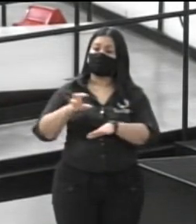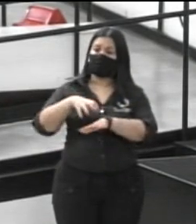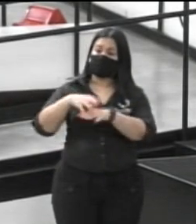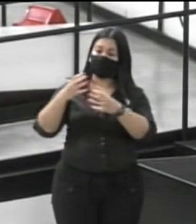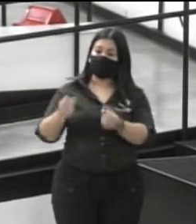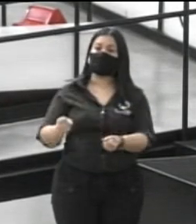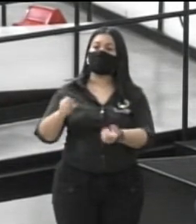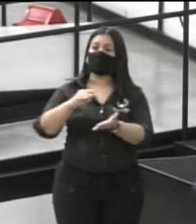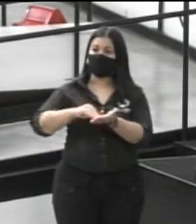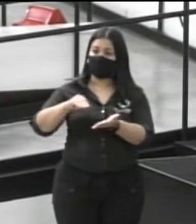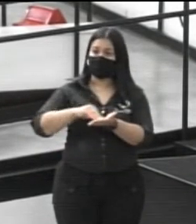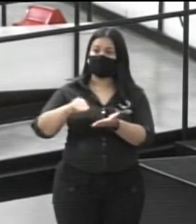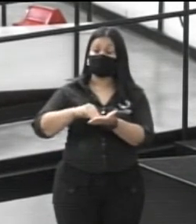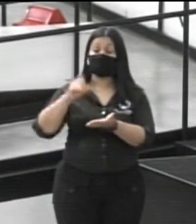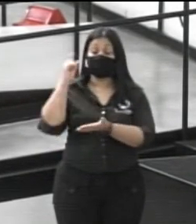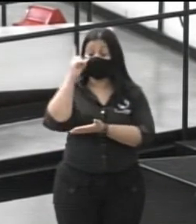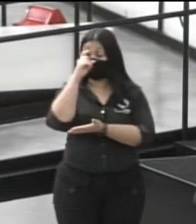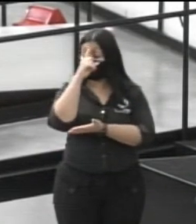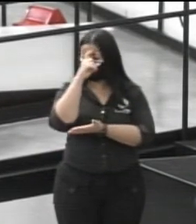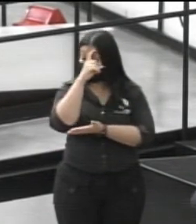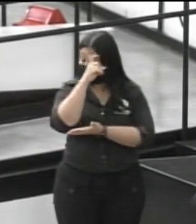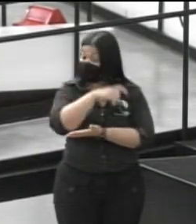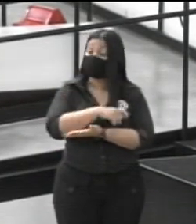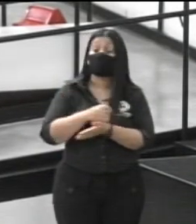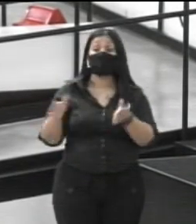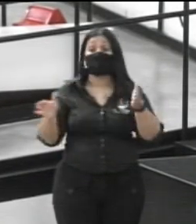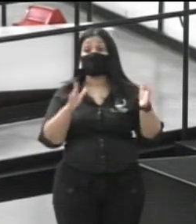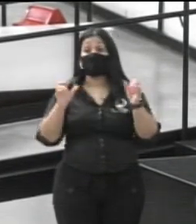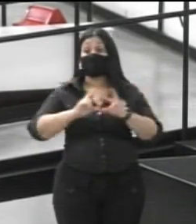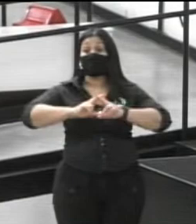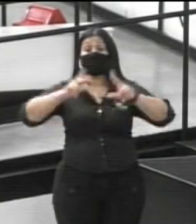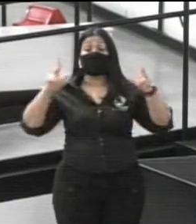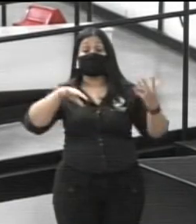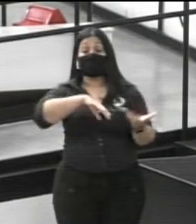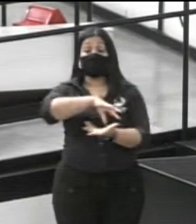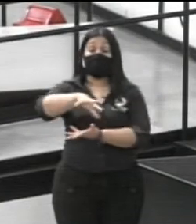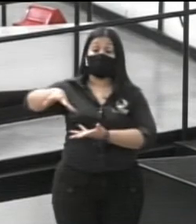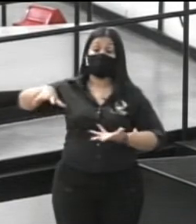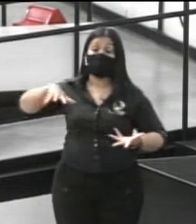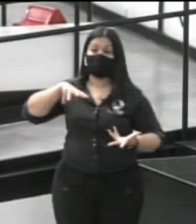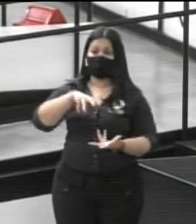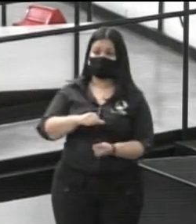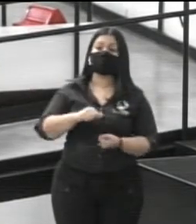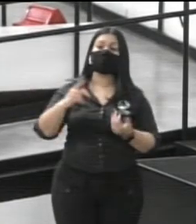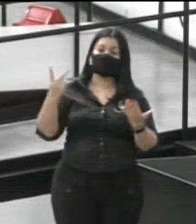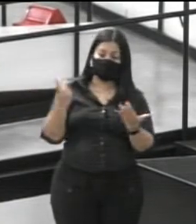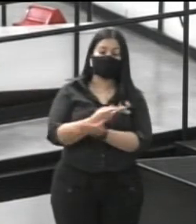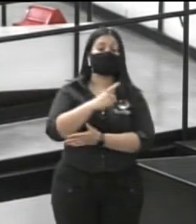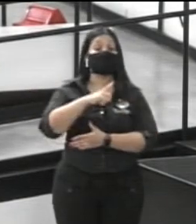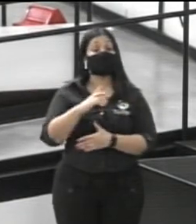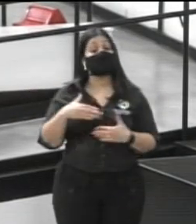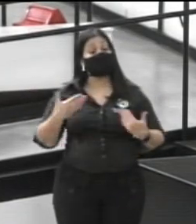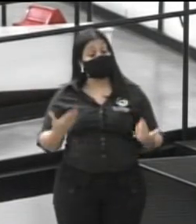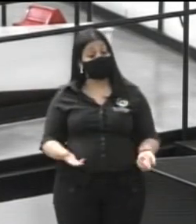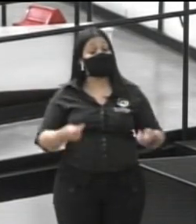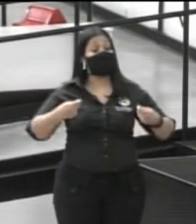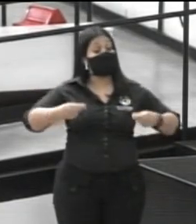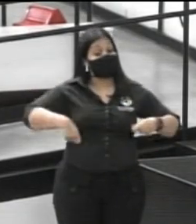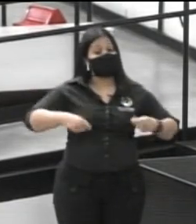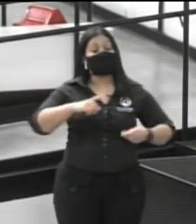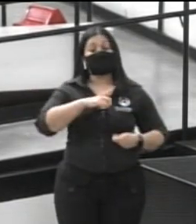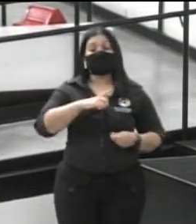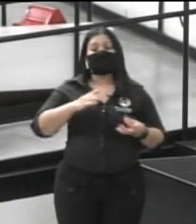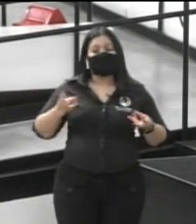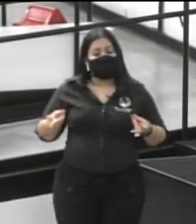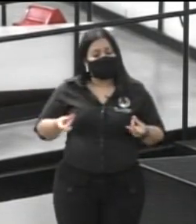secretaria complicada, num momento diferente no mundo. No mundo está acontecendo isso e tem que ter essa